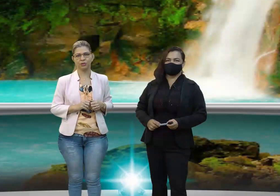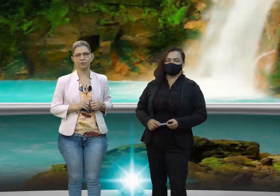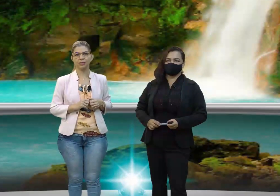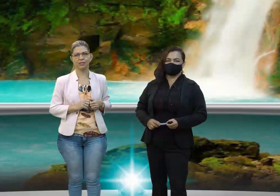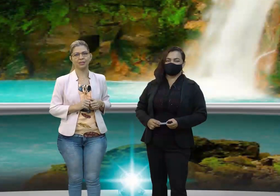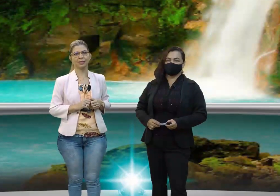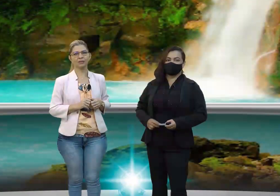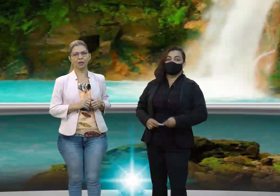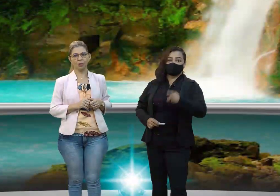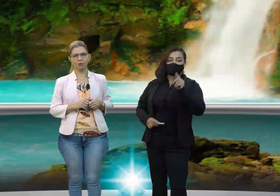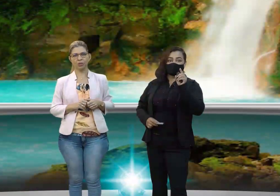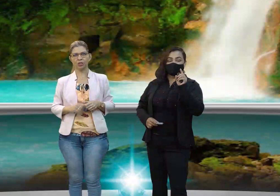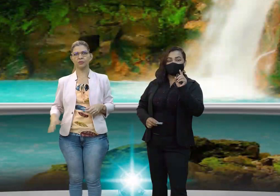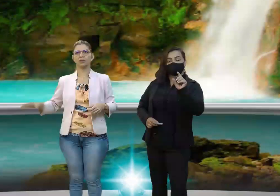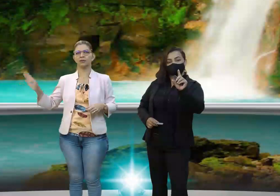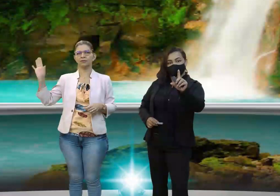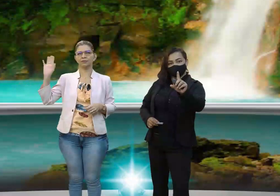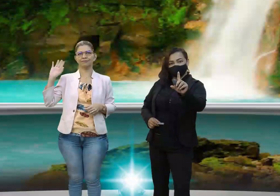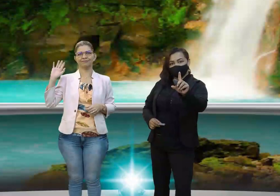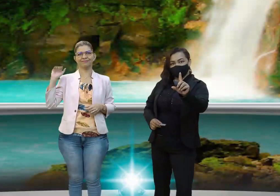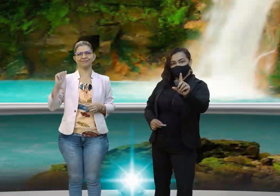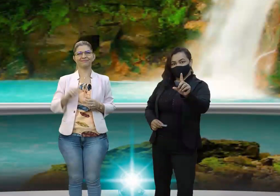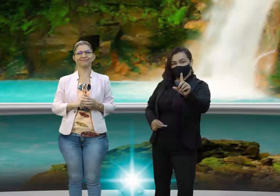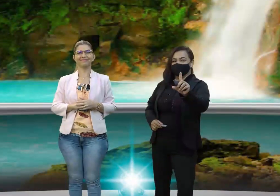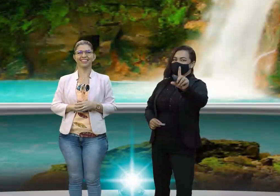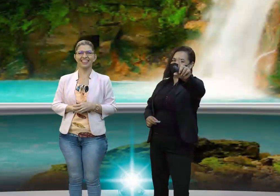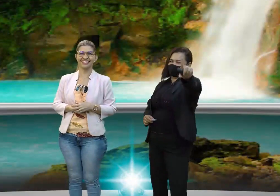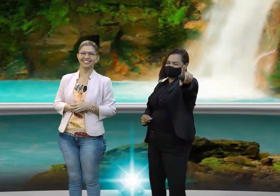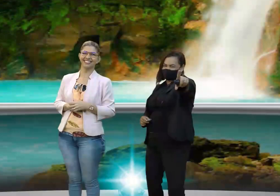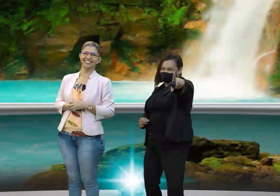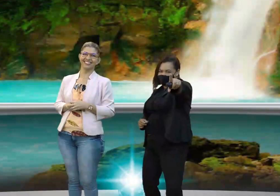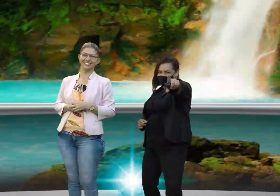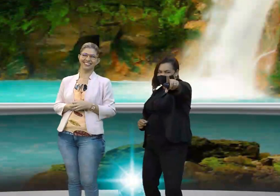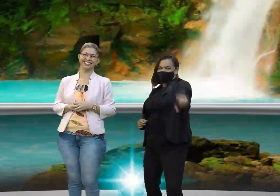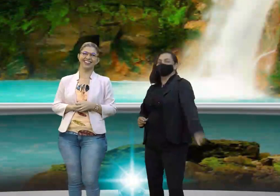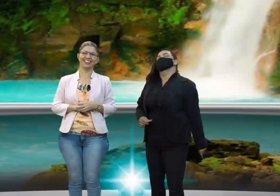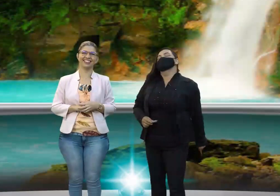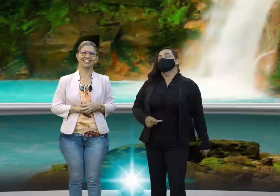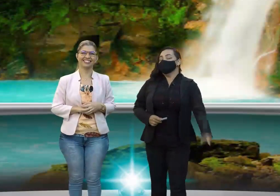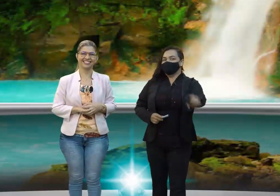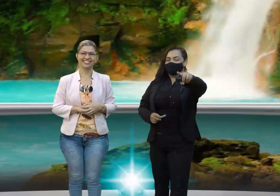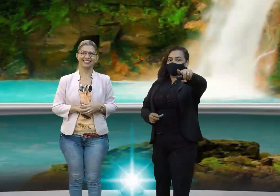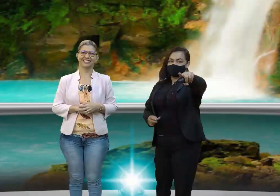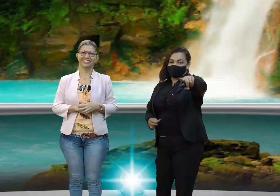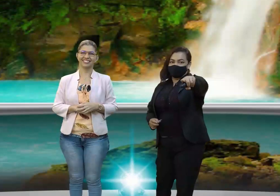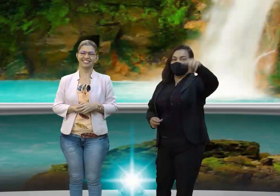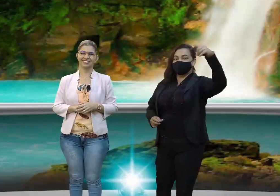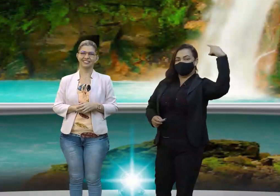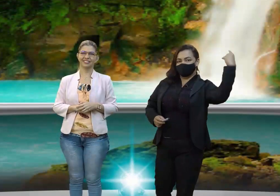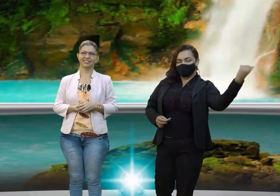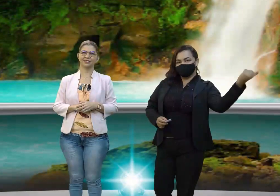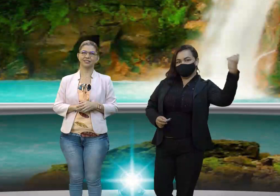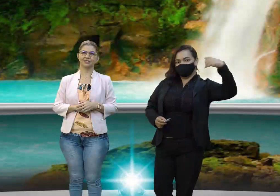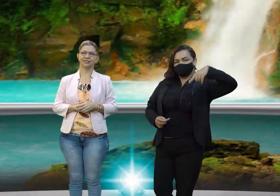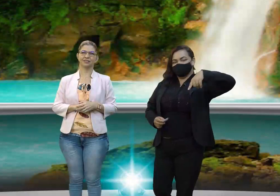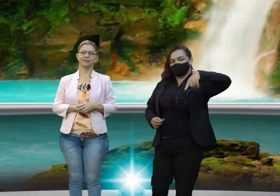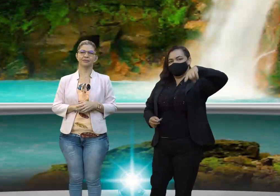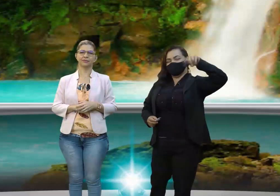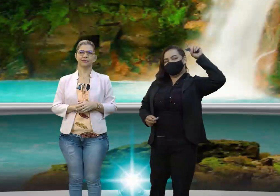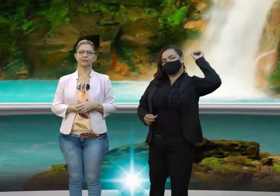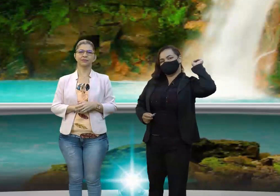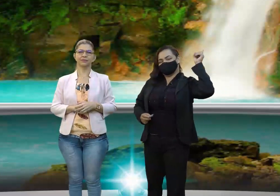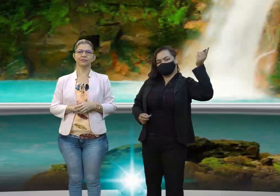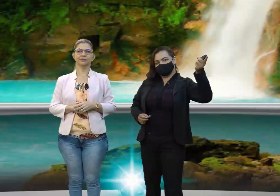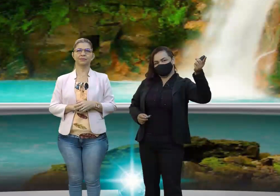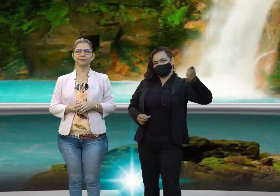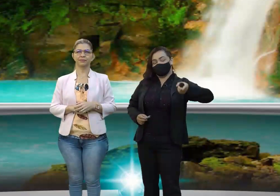de responder vocês. Tá bom, meninos? Só um detalhezinho, antes de dizer tchau. Olha aí. Eu acabei não falando, nem eu e nem a